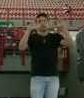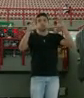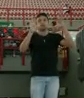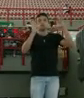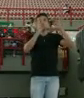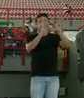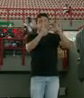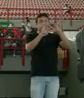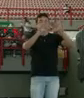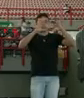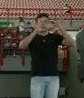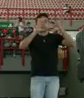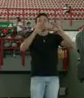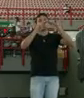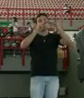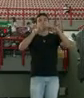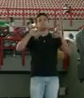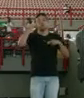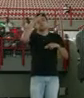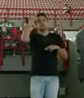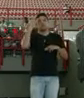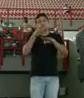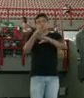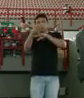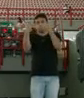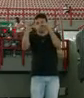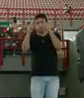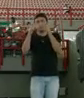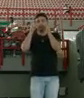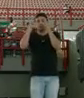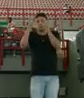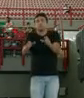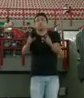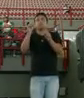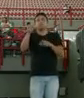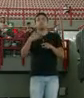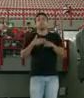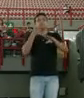volume, que é o que muita gente procura nas academias, né? O quê?